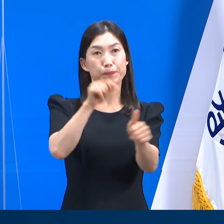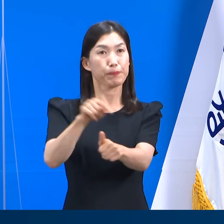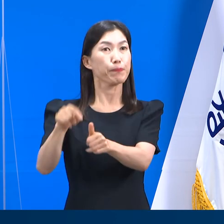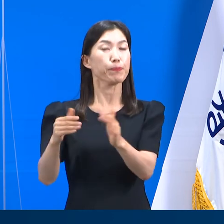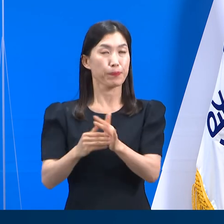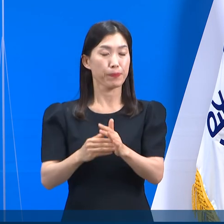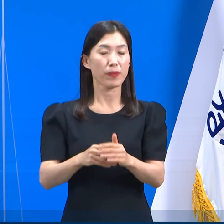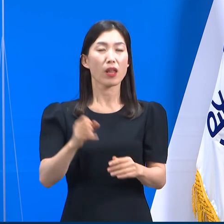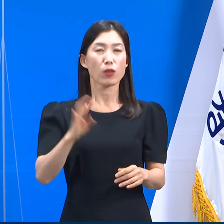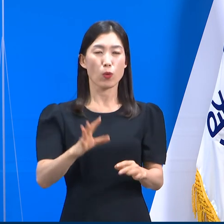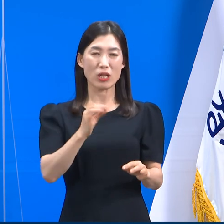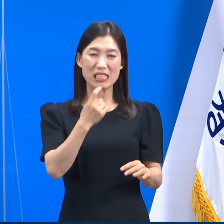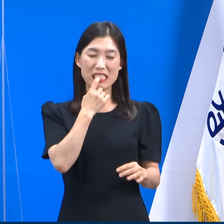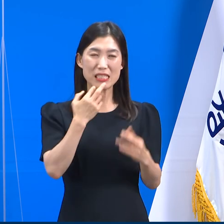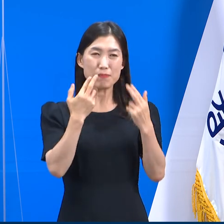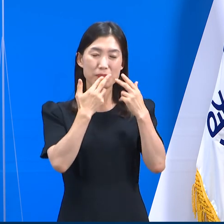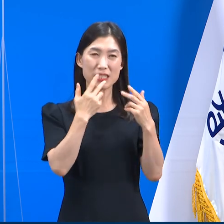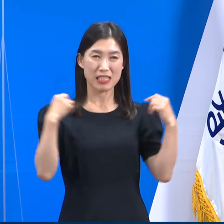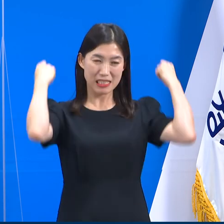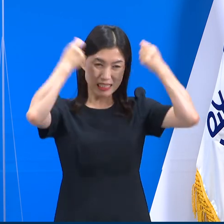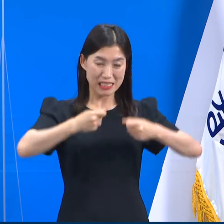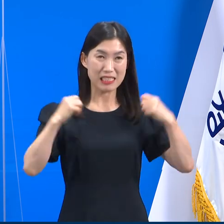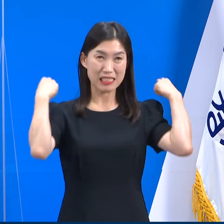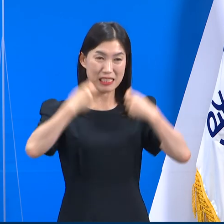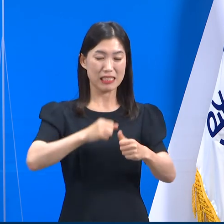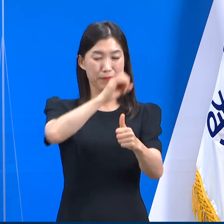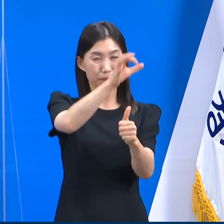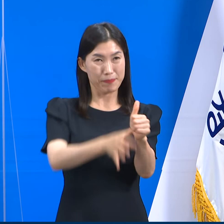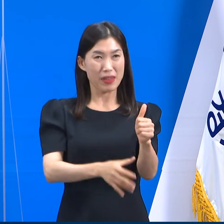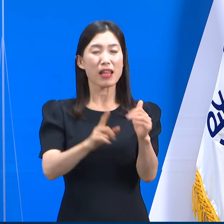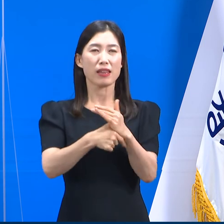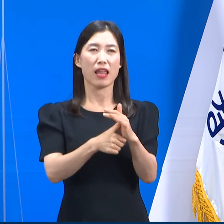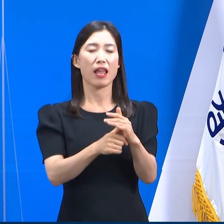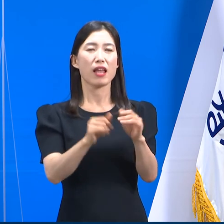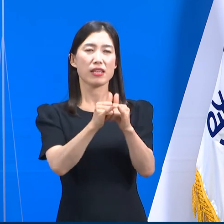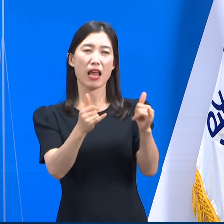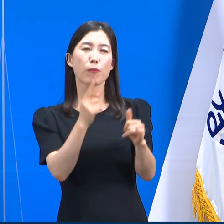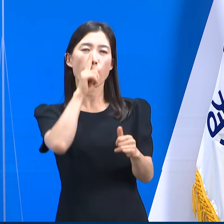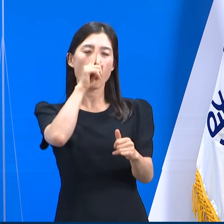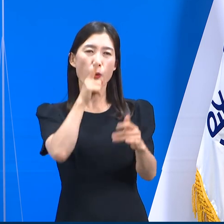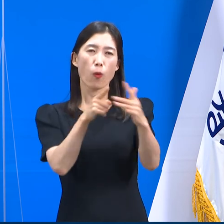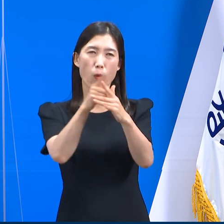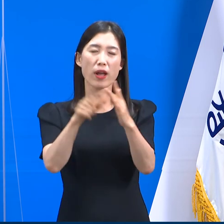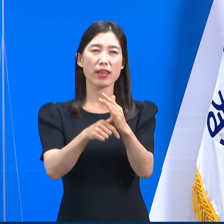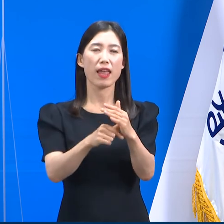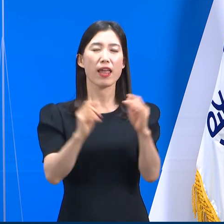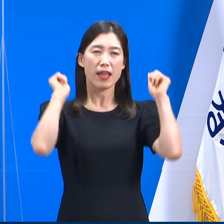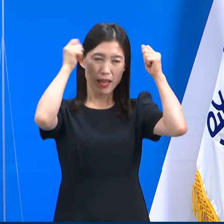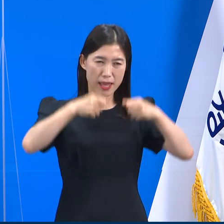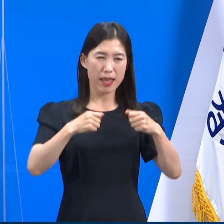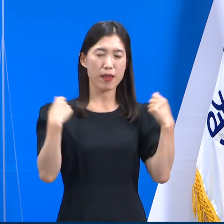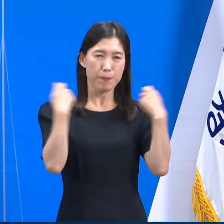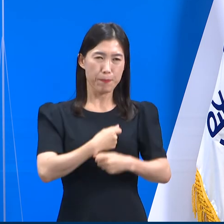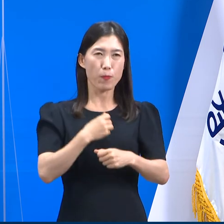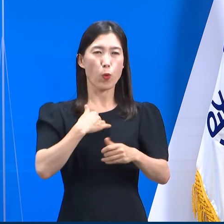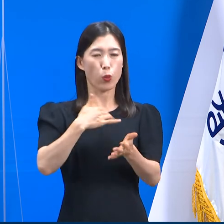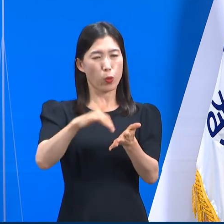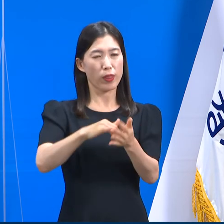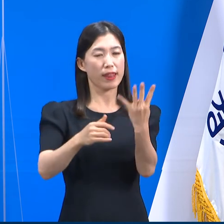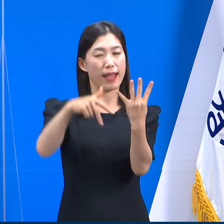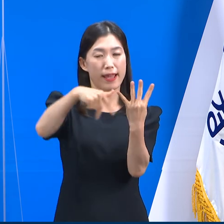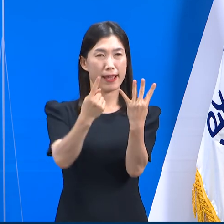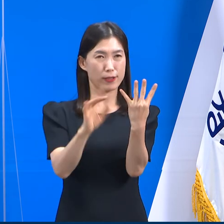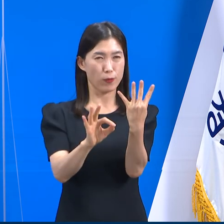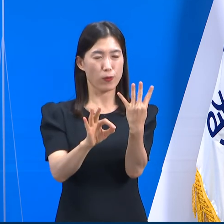개인보호구는 접수 및 진료 및 검체 채취 시 전신 가운을 포함한 4종을 사용할 수 있도록